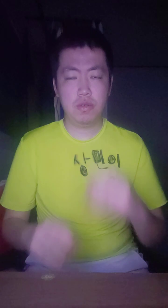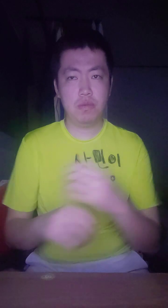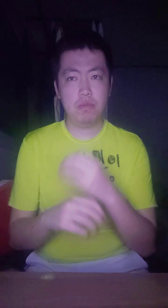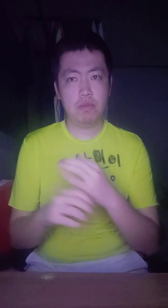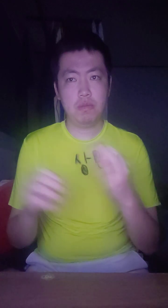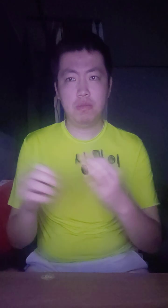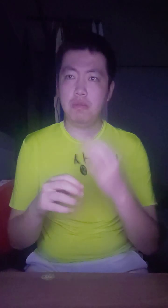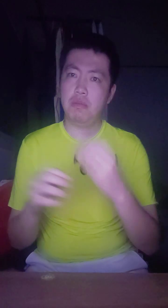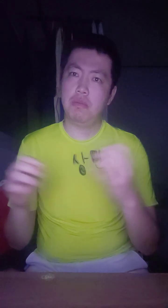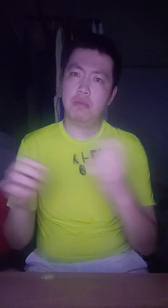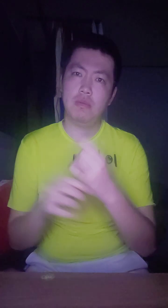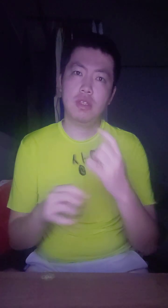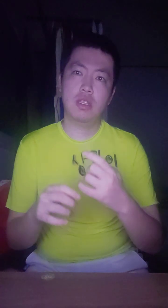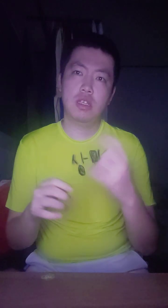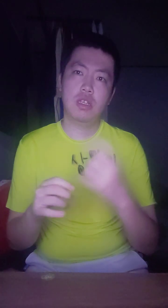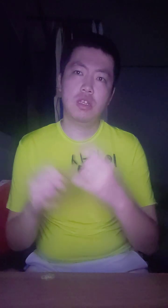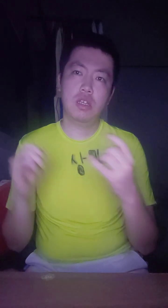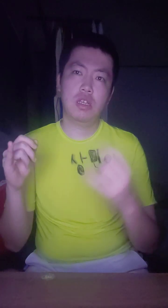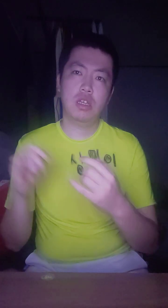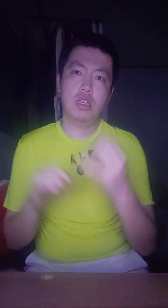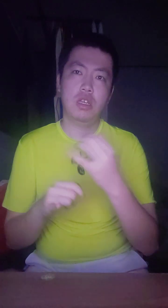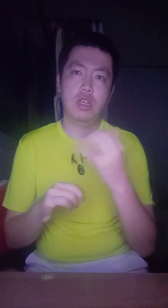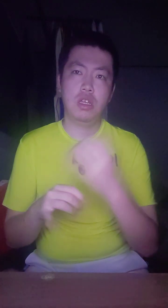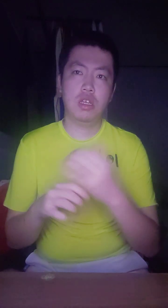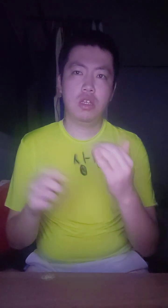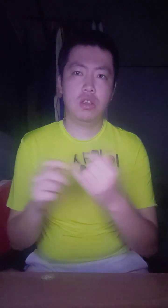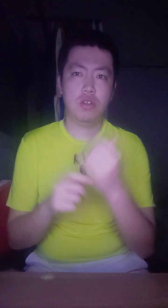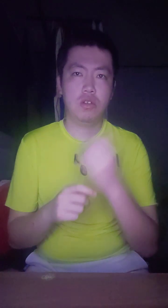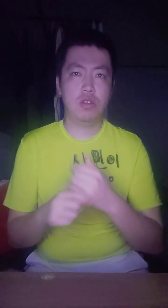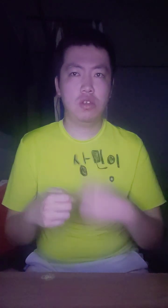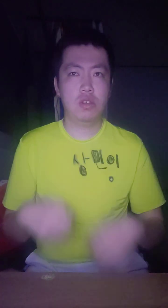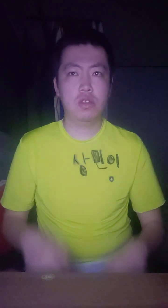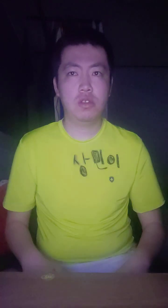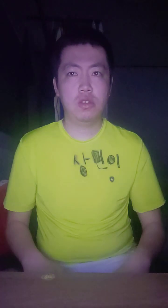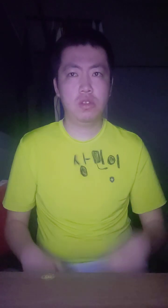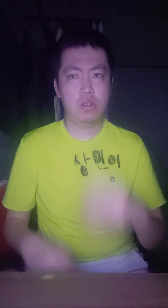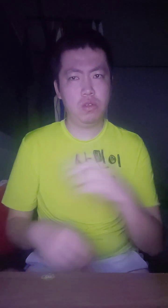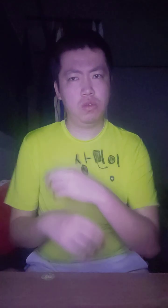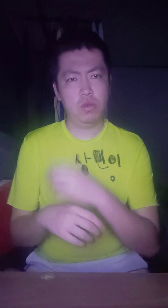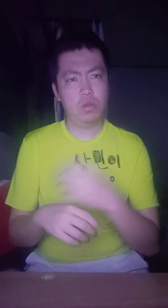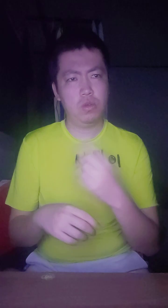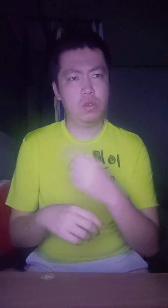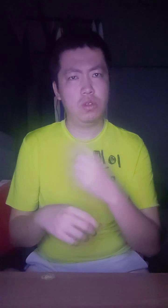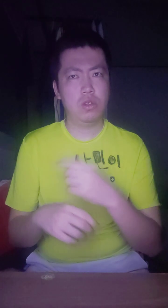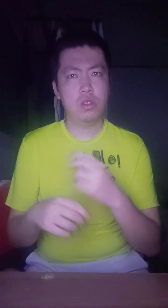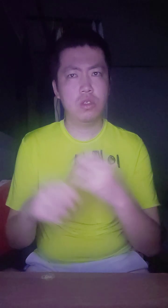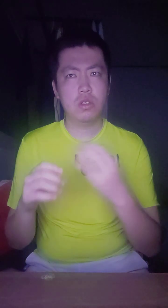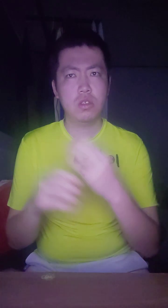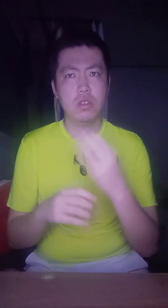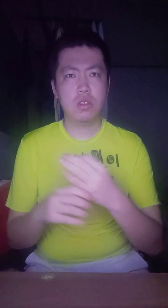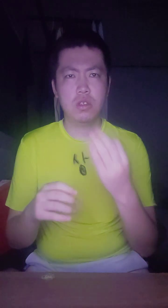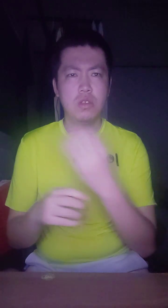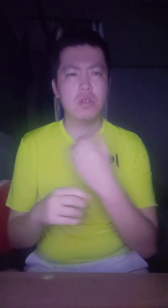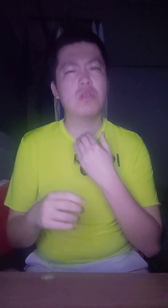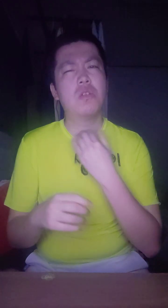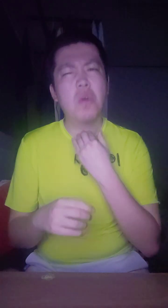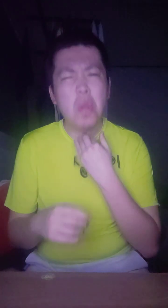산업안전보건법상 기준치의 무려 60배가 넘는 수치입니다. 고농도가 아니다 하더라도 미식급, 오심, 구토,